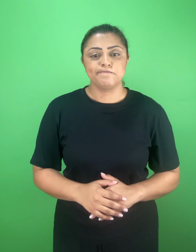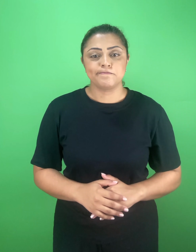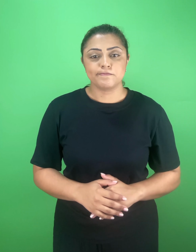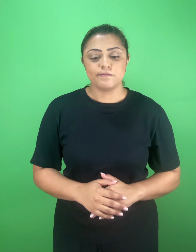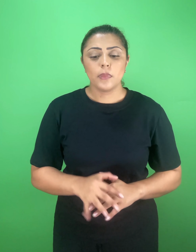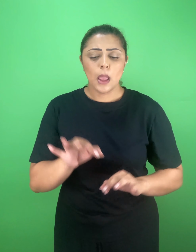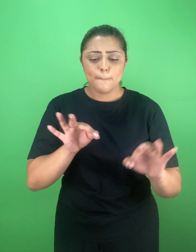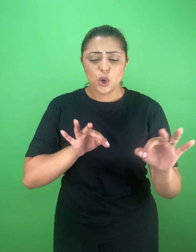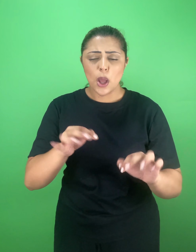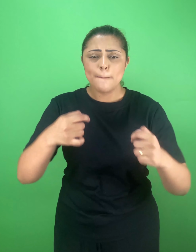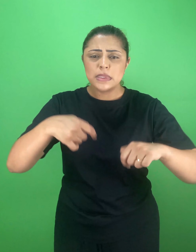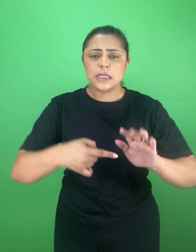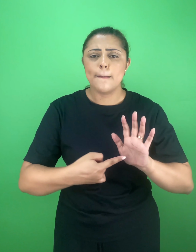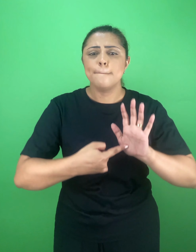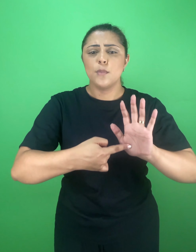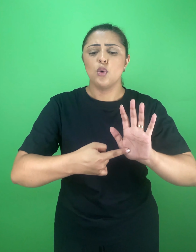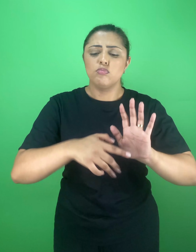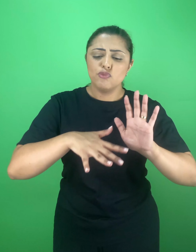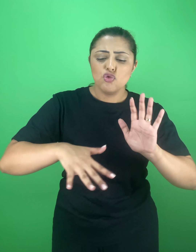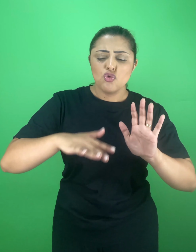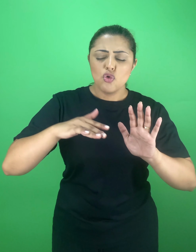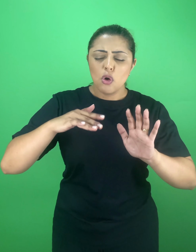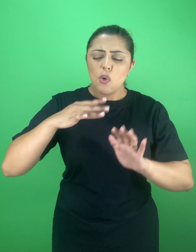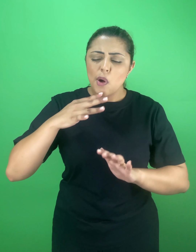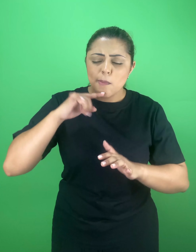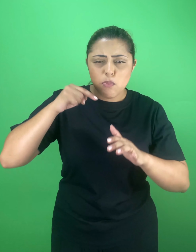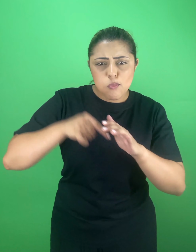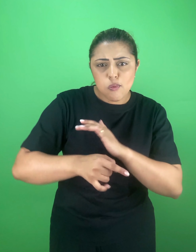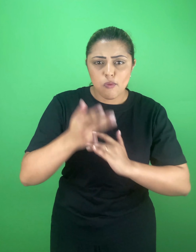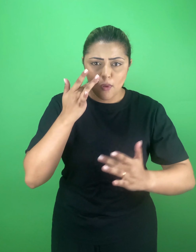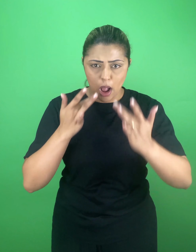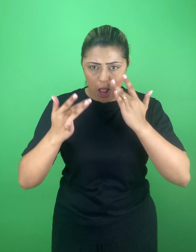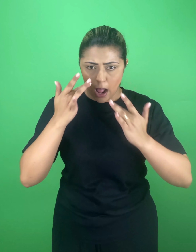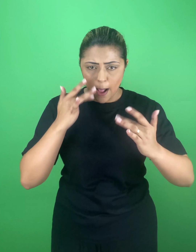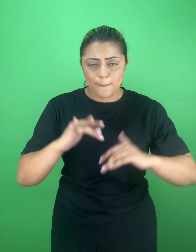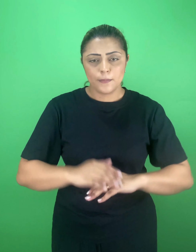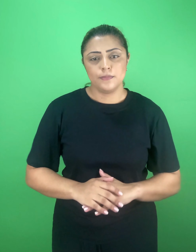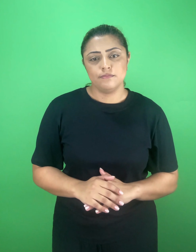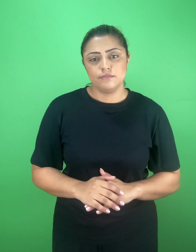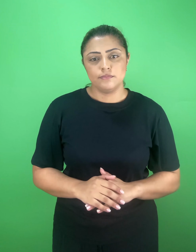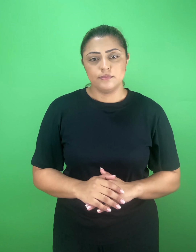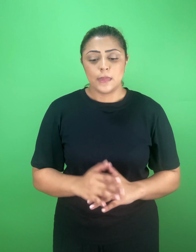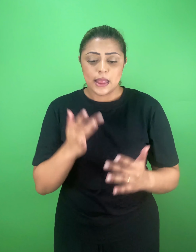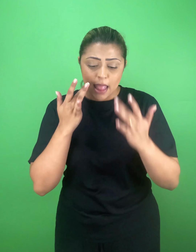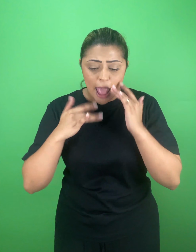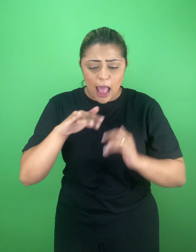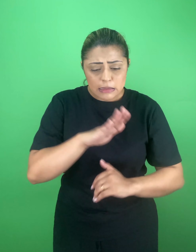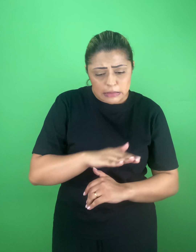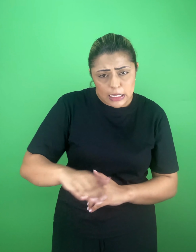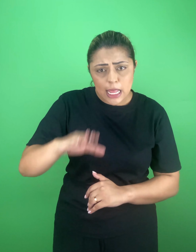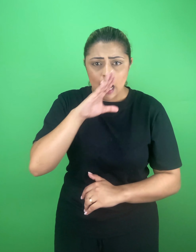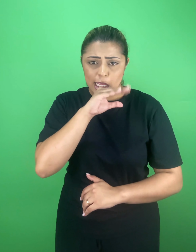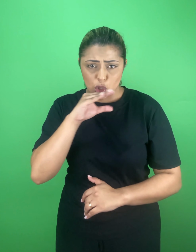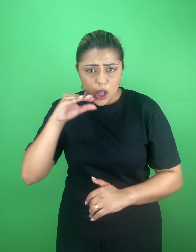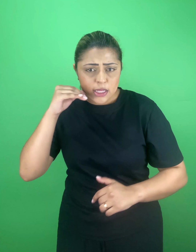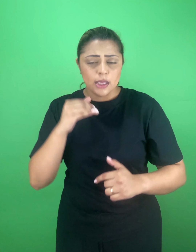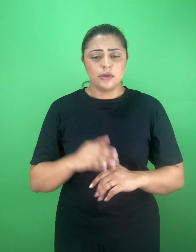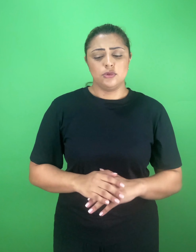demonstrem predominância na área das artes cênicas Incluindo teatro infanto-juvenil, teatro musical, dentre